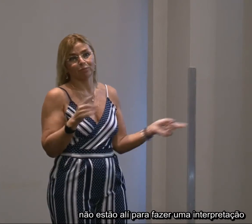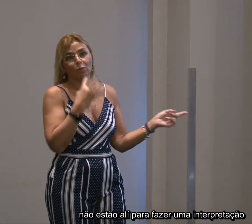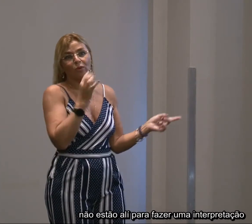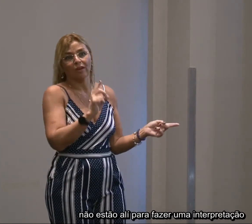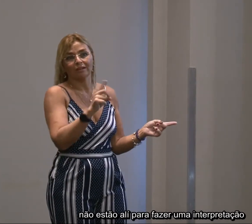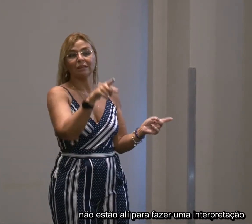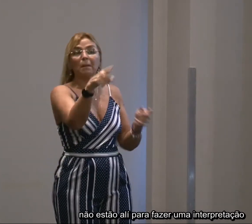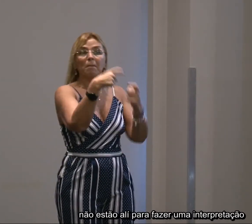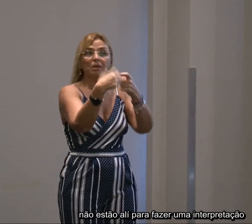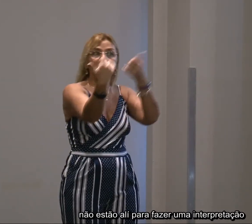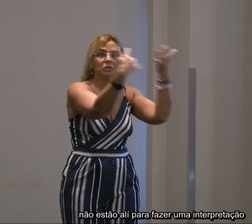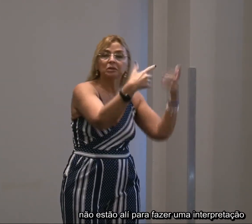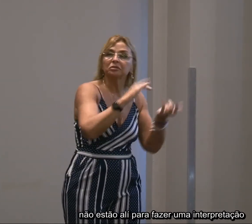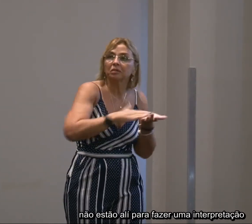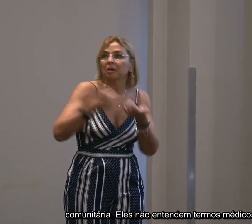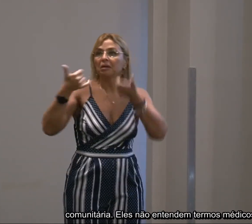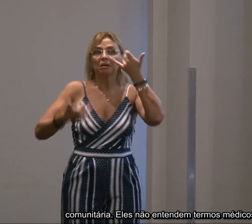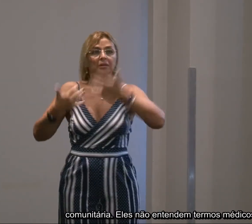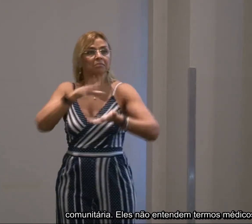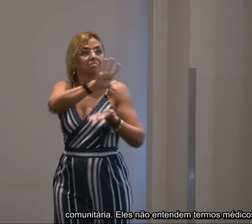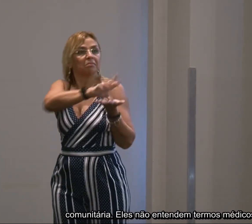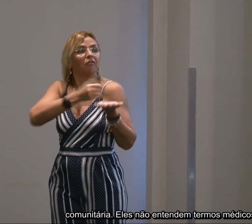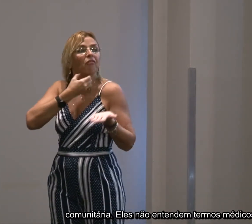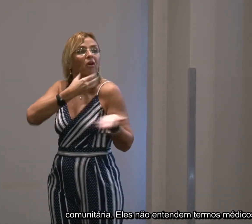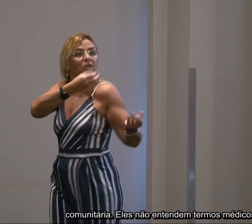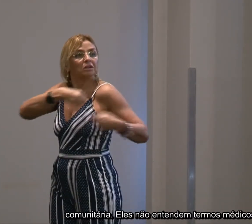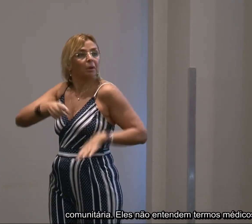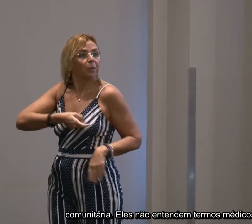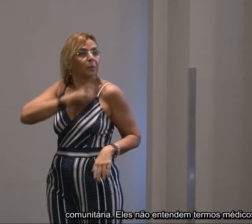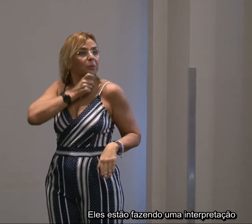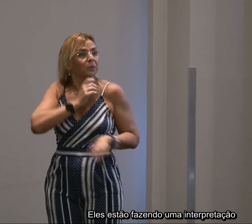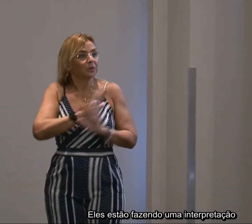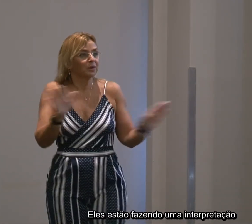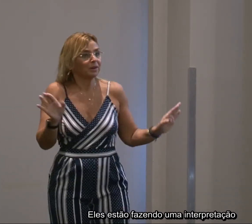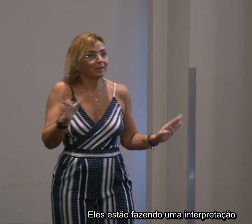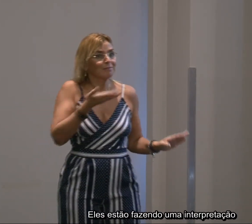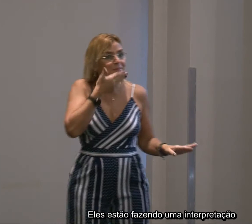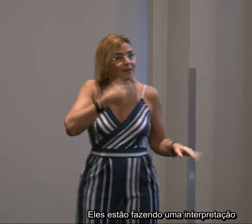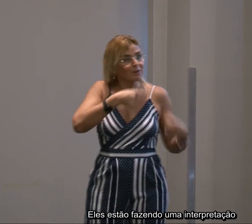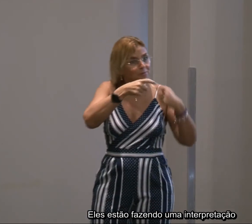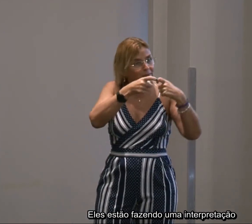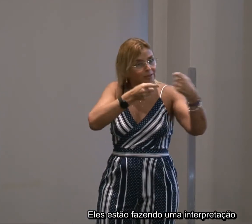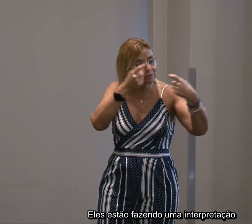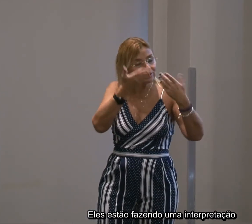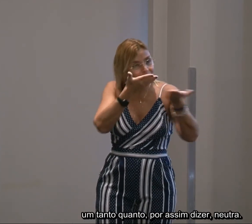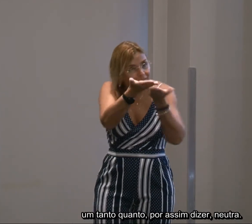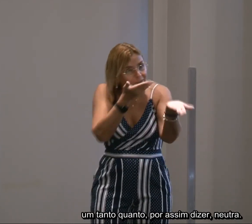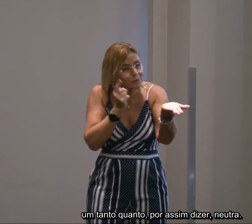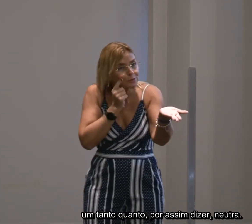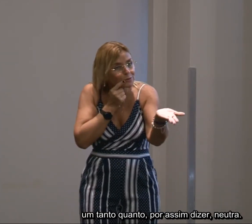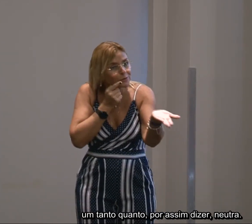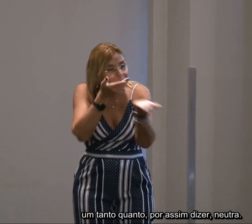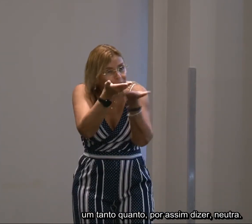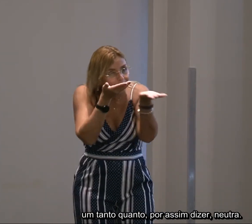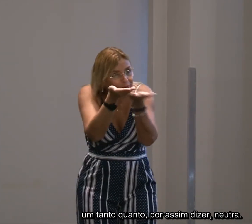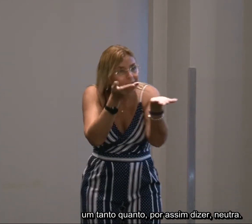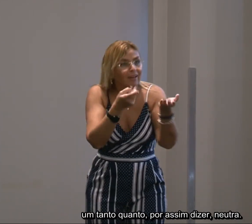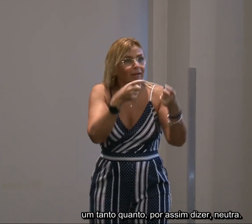ali para poder fazer uma interpretação comunitária, eles não entendem termos médicos, eles estão fazendo uma interpretação um tanto quanto,